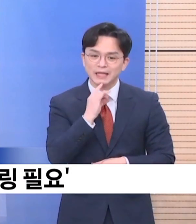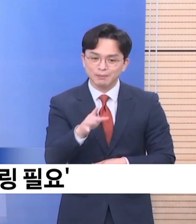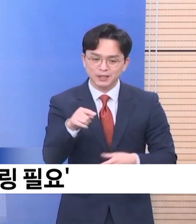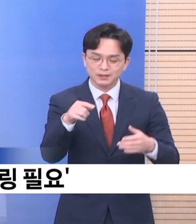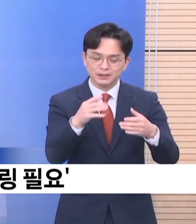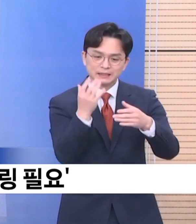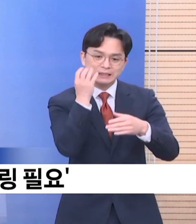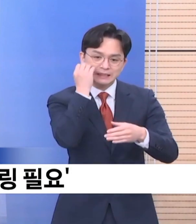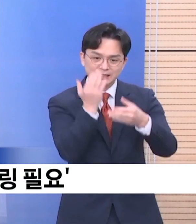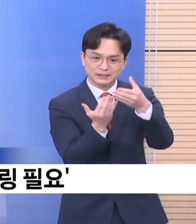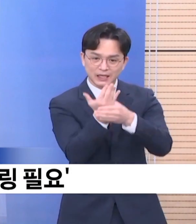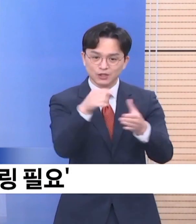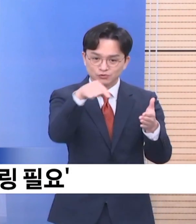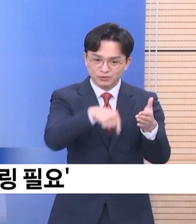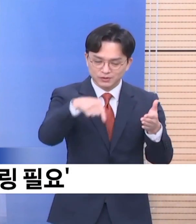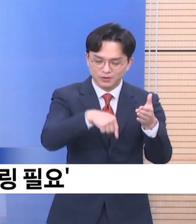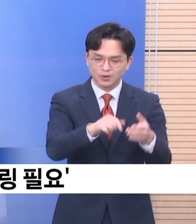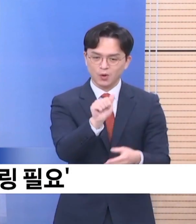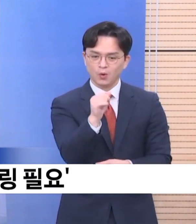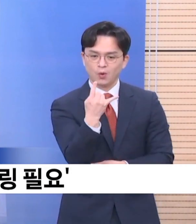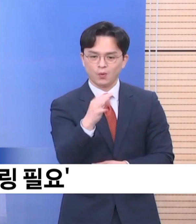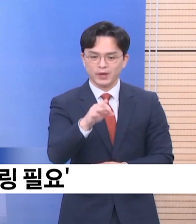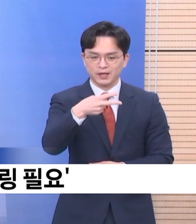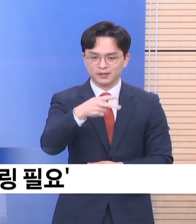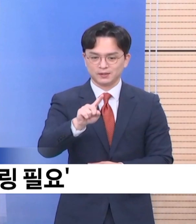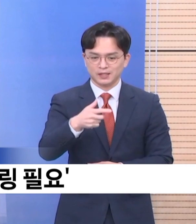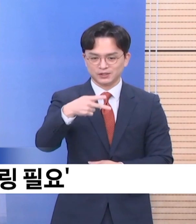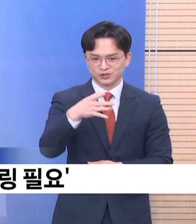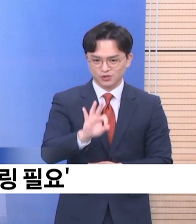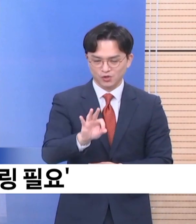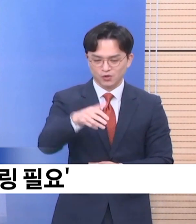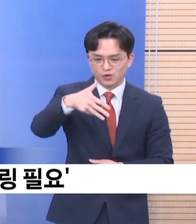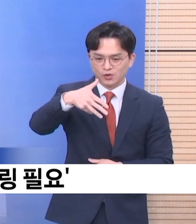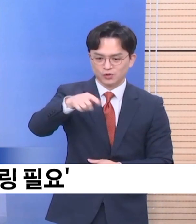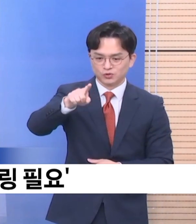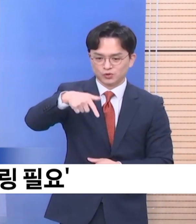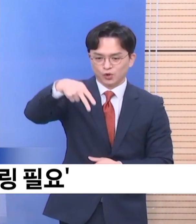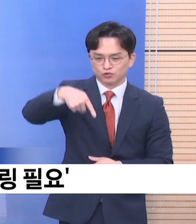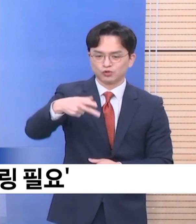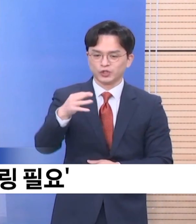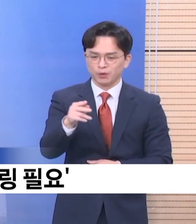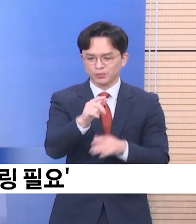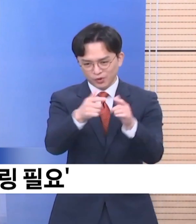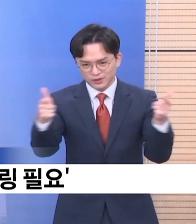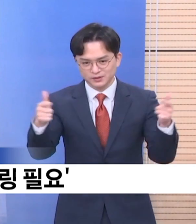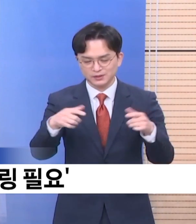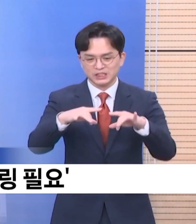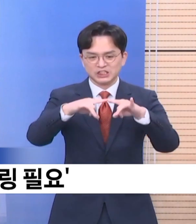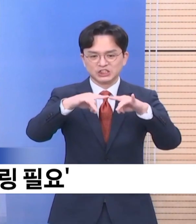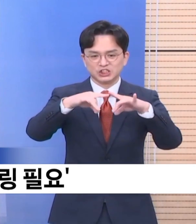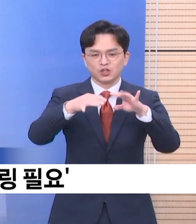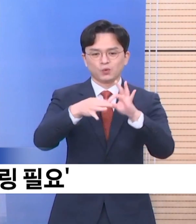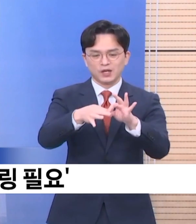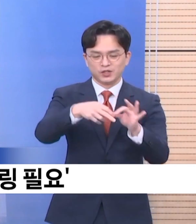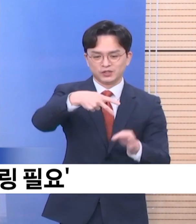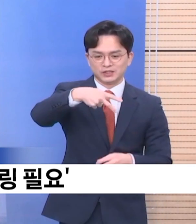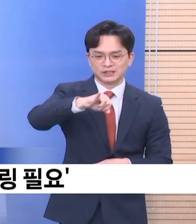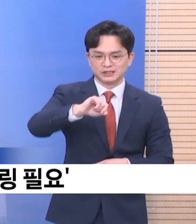횡단성 척추염 등을 포함한 신경계 관련 이상 사례 발생에 대해서는 허가